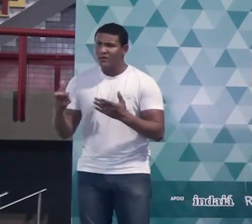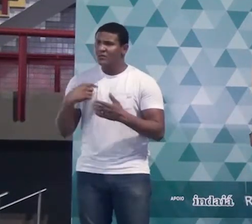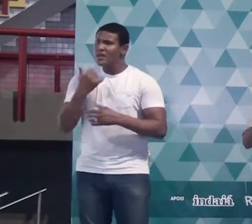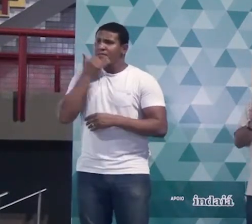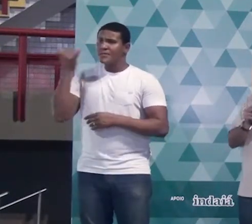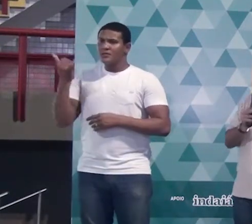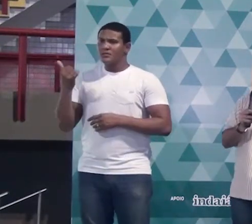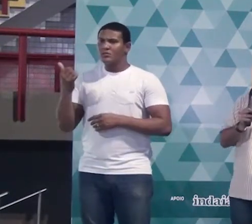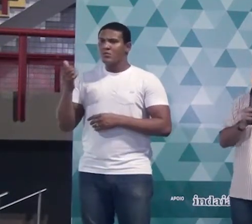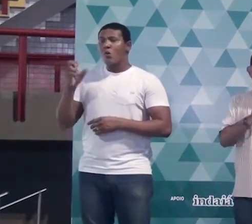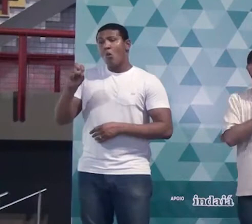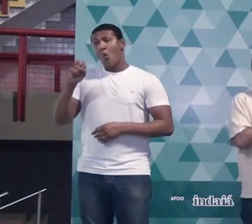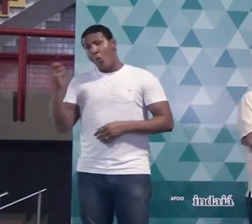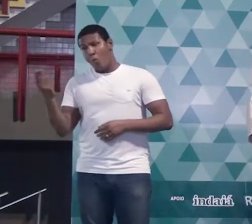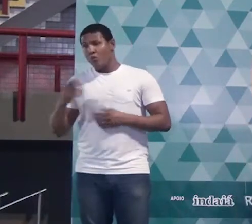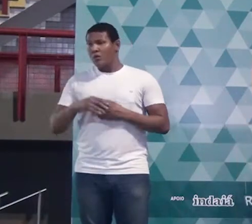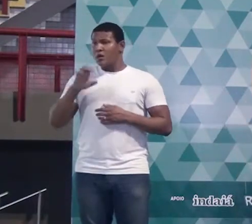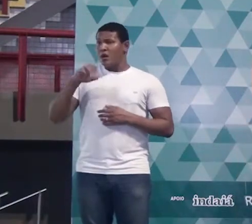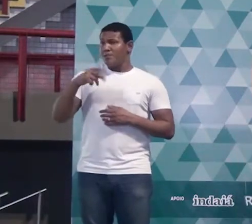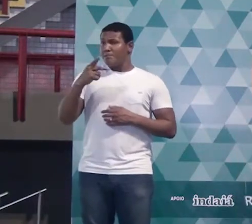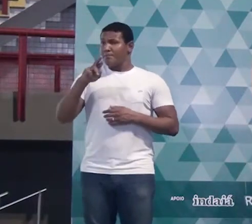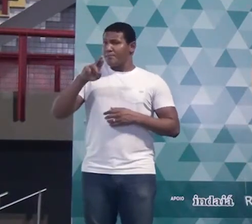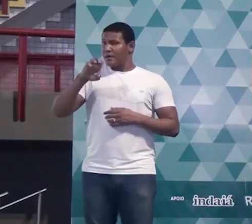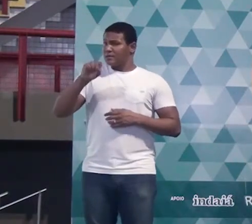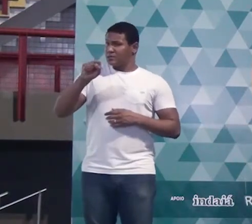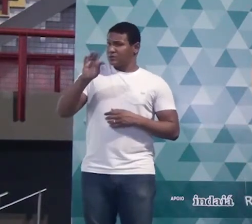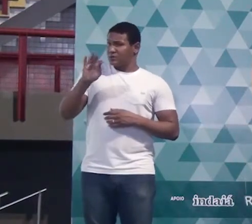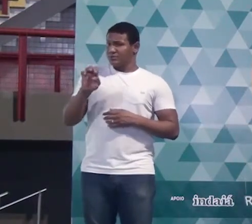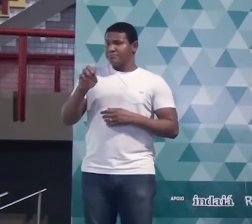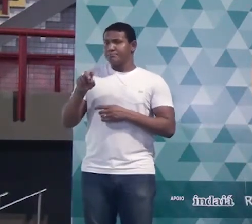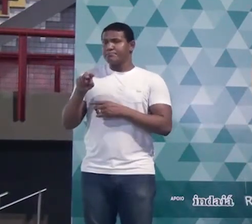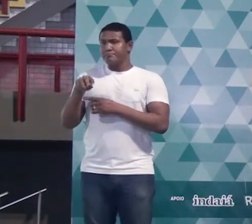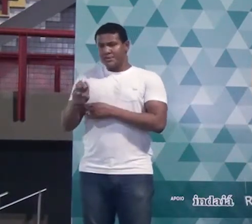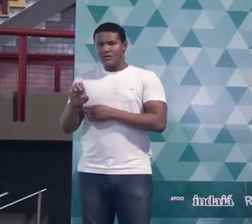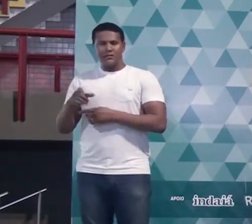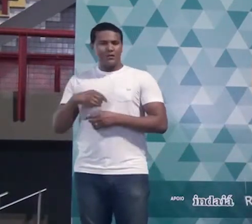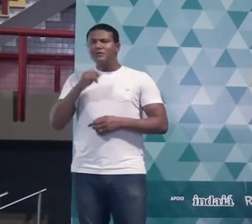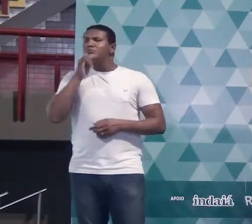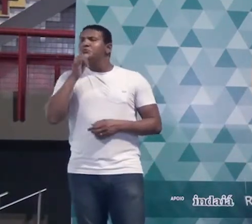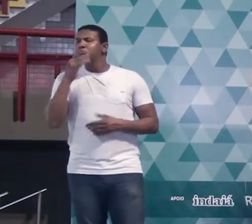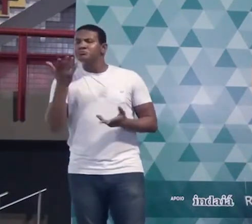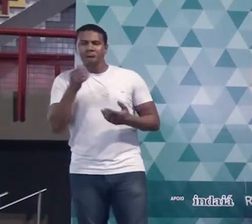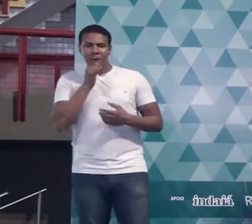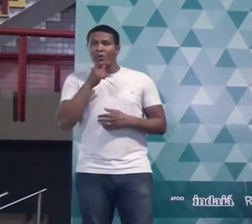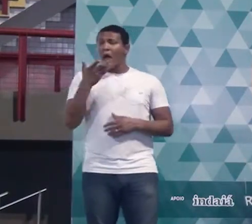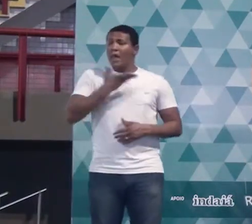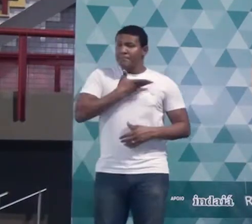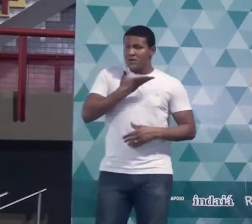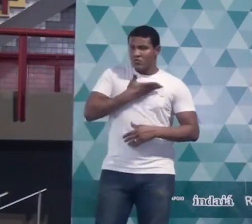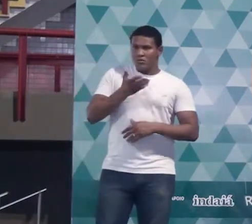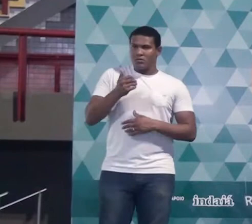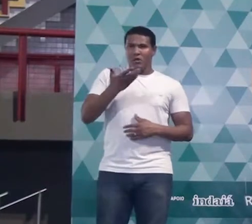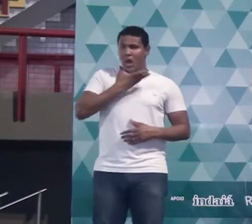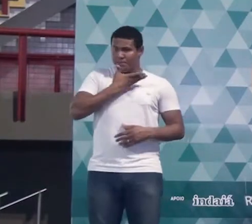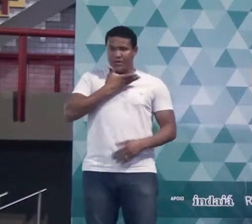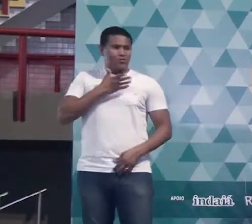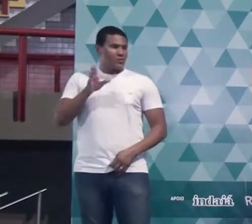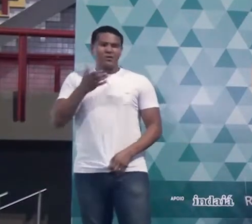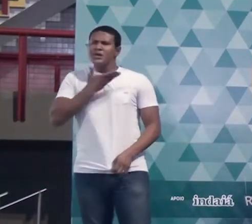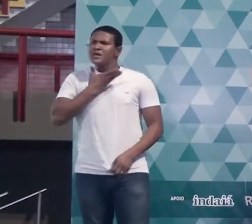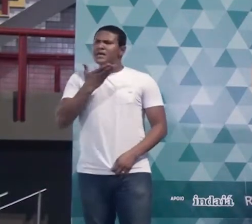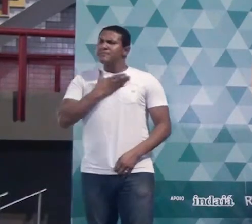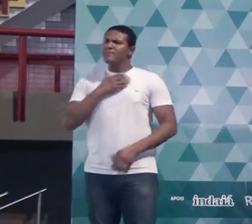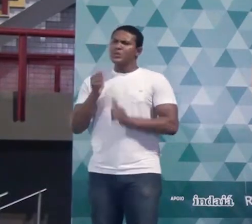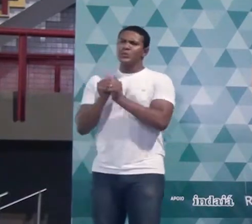falar empreste-me pode ser inadequado. Quer ver, ó? Chega pertinho de um amigo teu hoje, aquele teu amigo que é